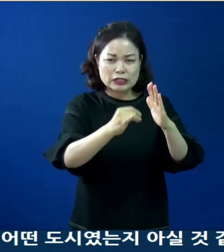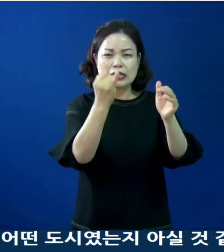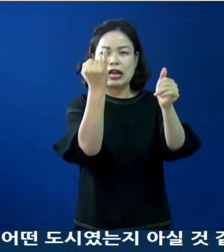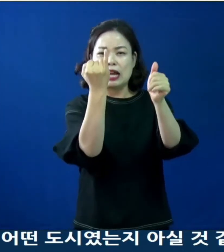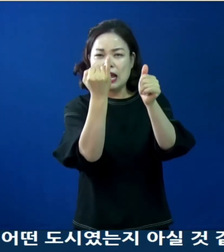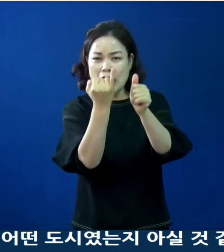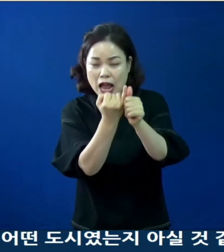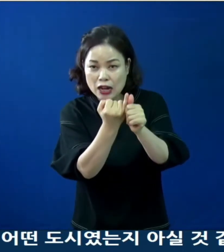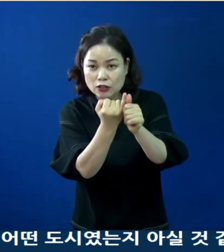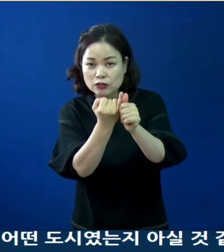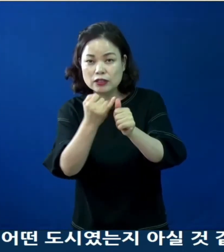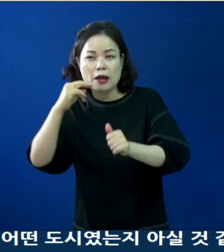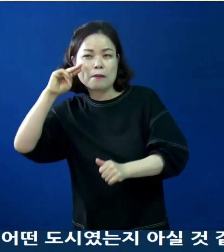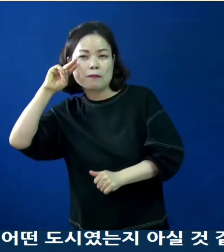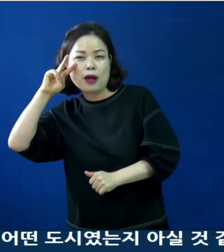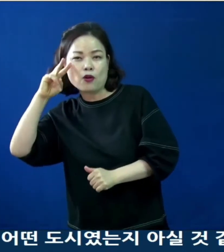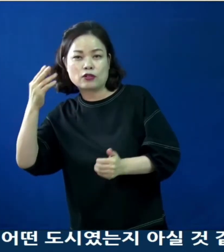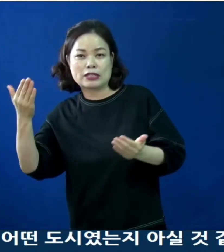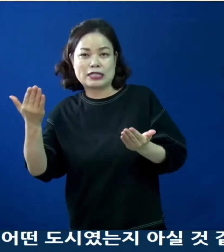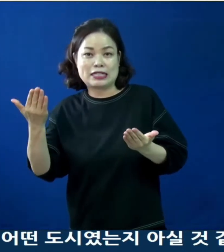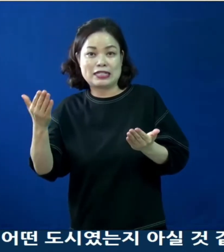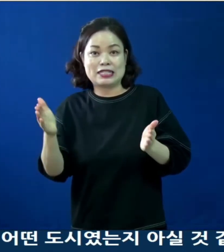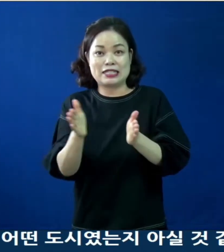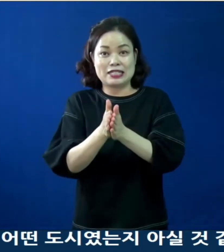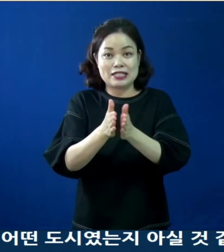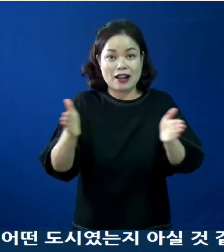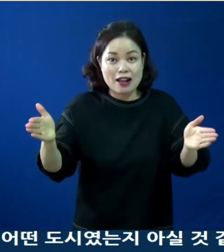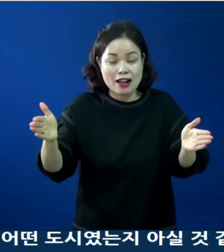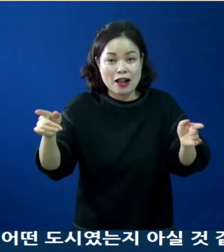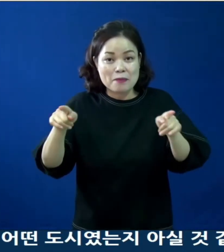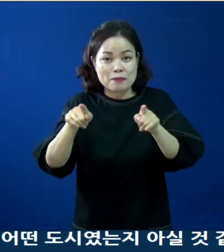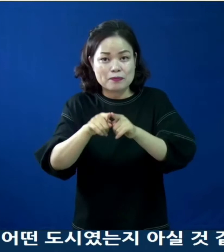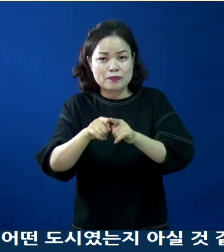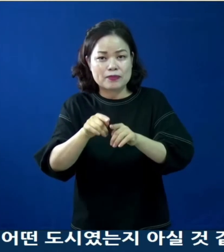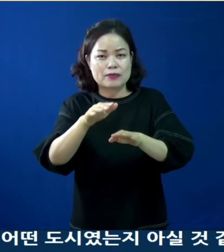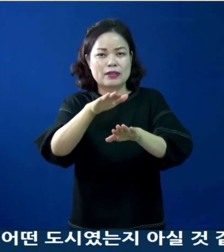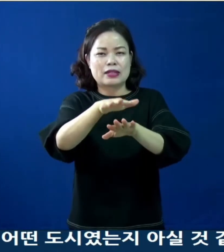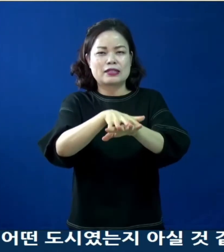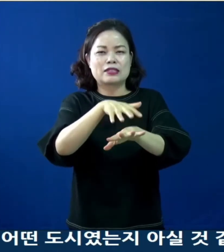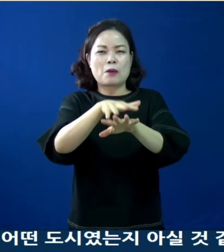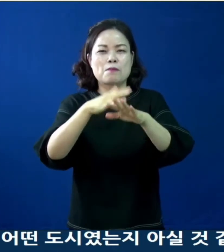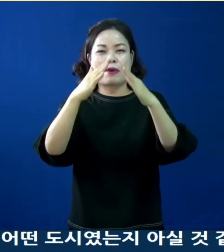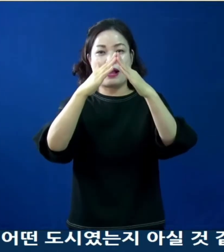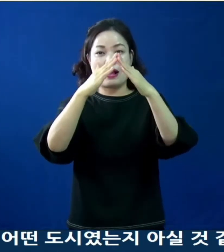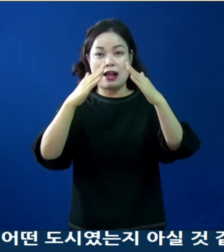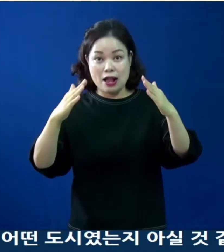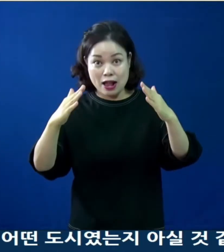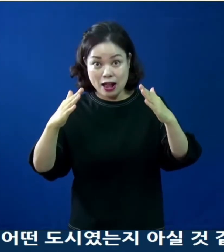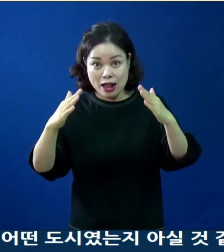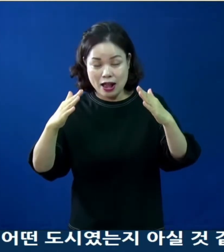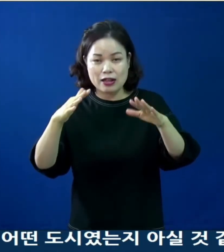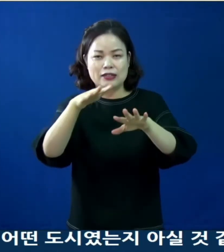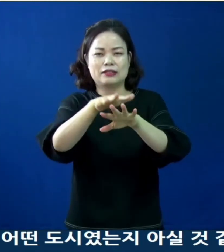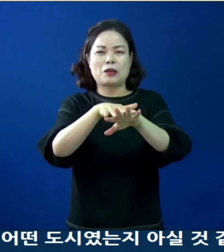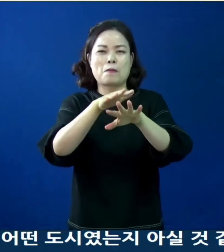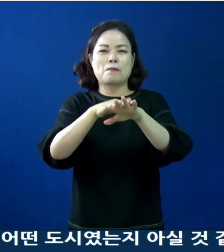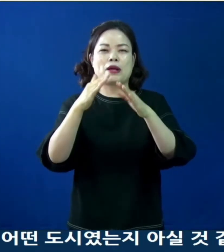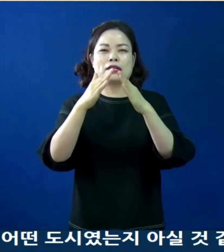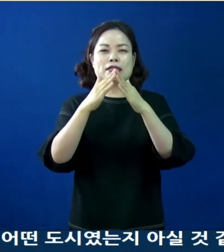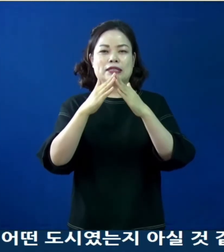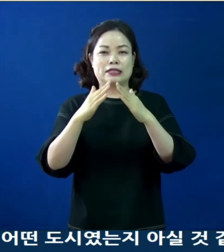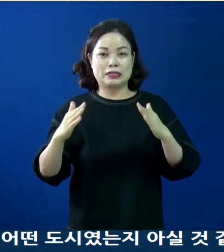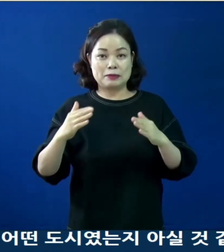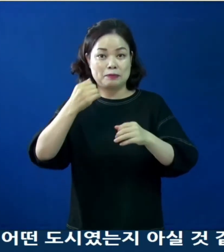바울이 같이 이제 일을 하기 시작합니다. 천막을 만드는 일이라 이렇게 돼 있죠. 천막을 만드는 일.